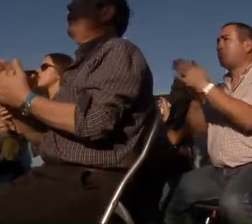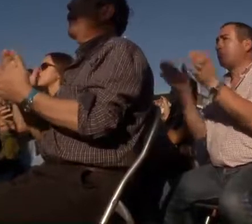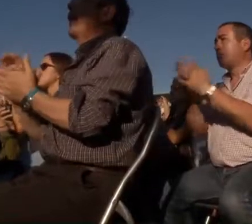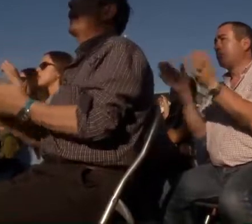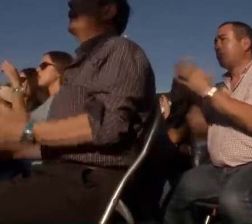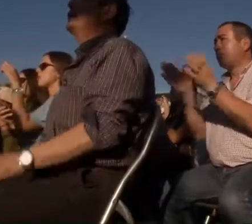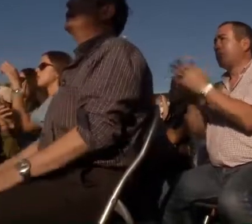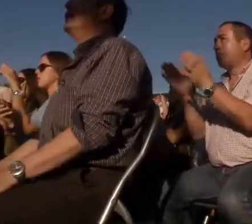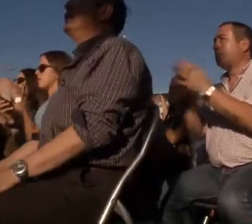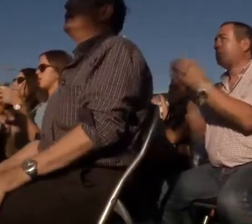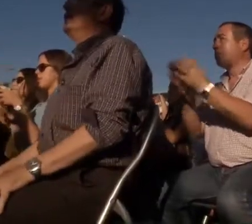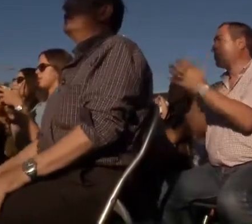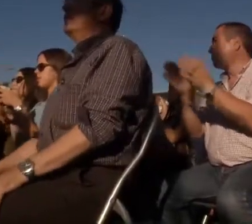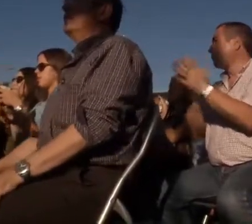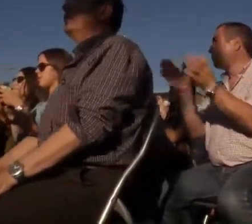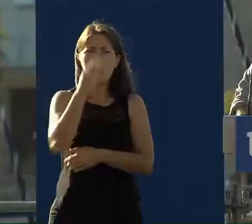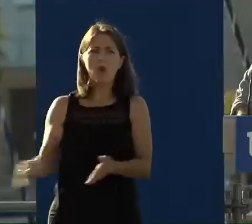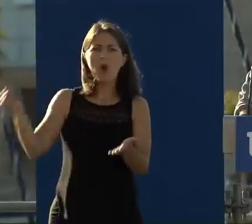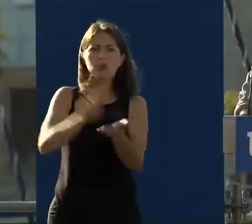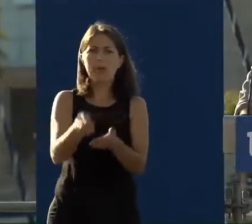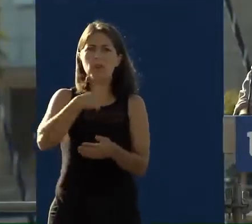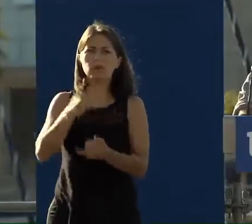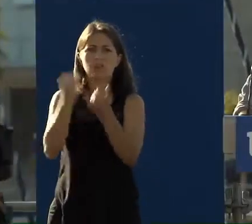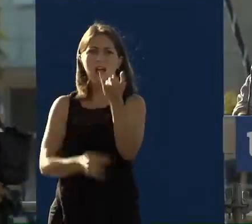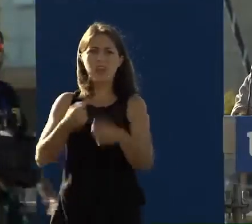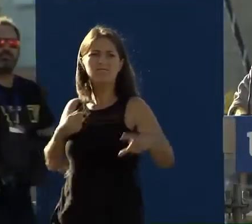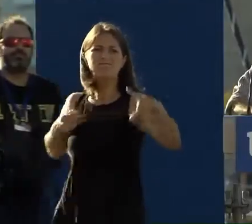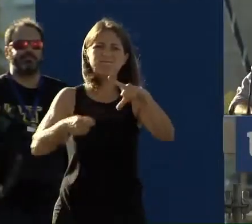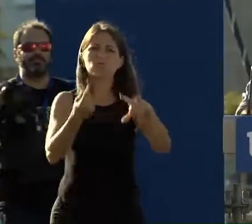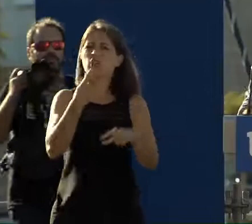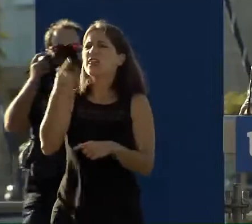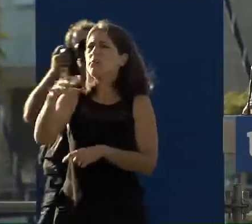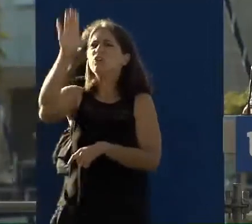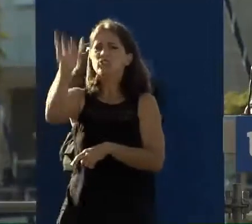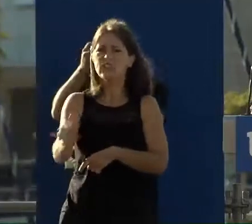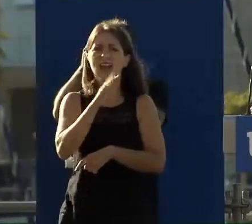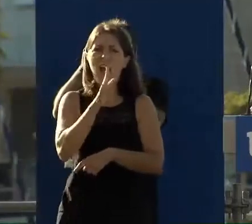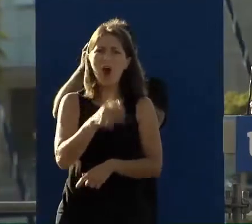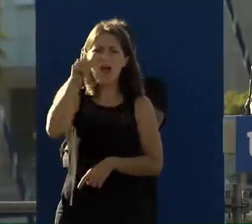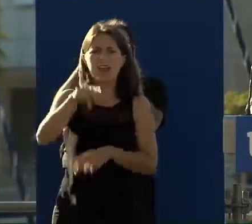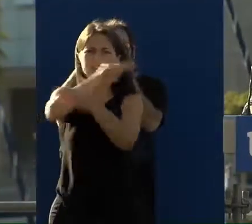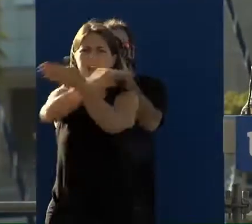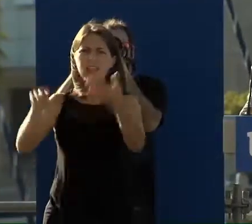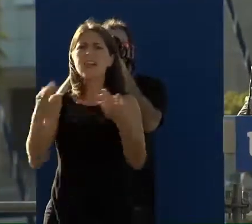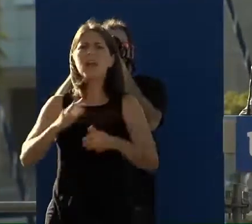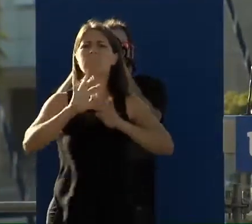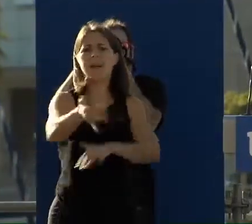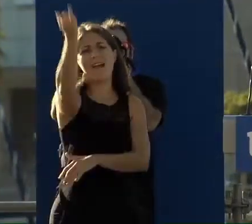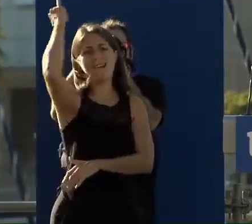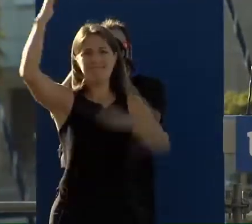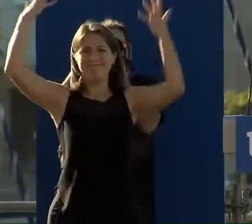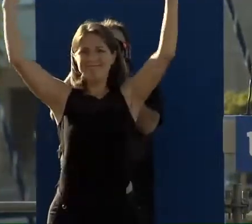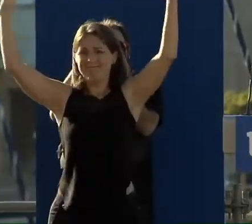xente. E este domingo, unha vez, imos rematar ese penalti, imos dicir que sí, que agora en Galicia hai